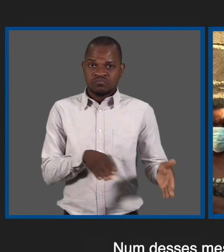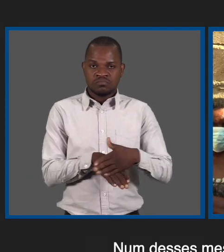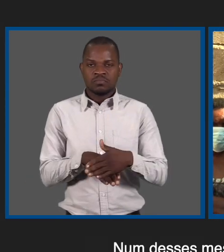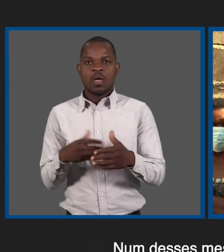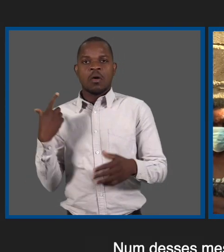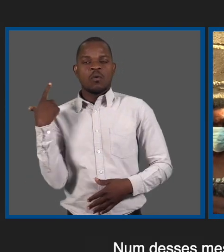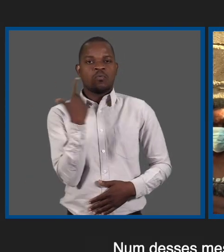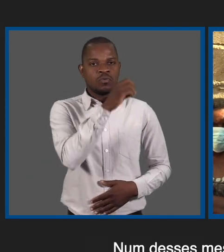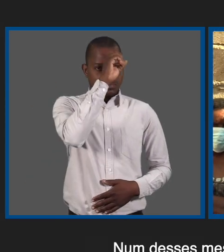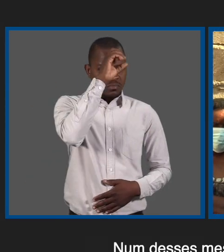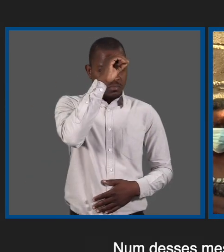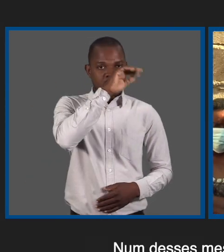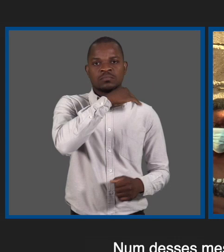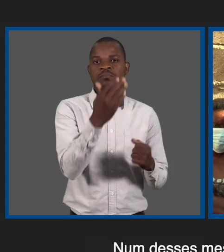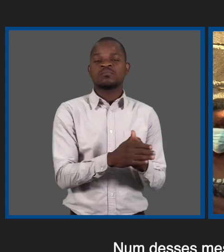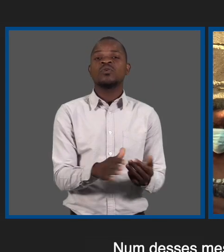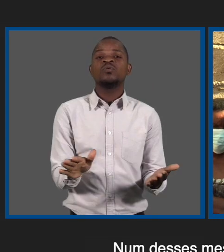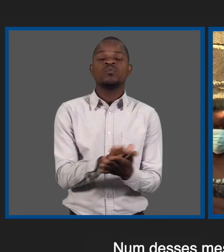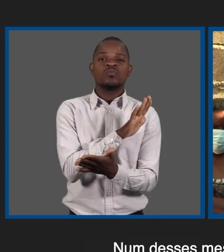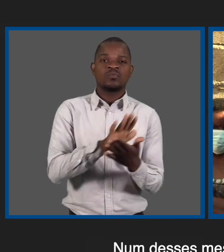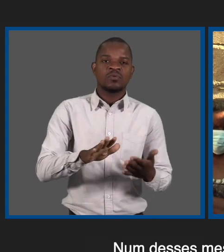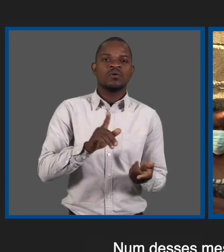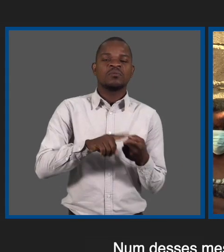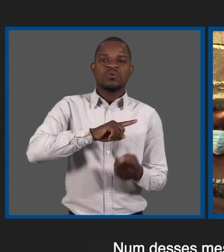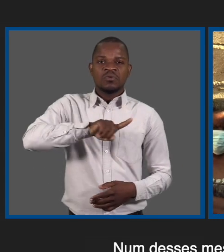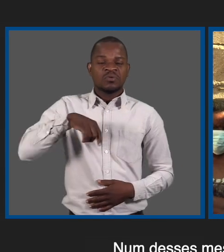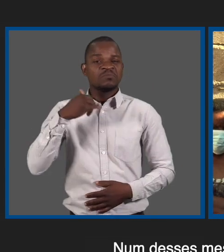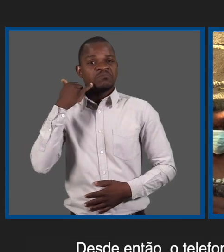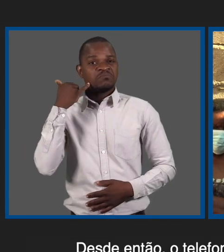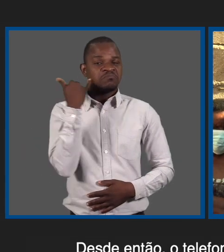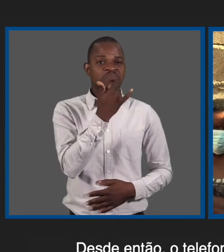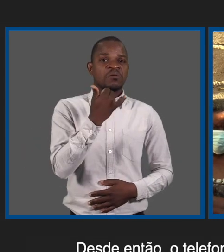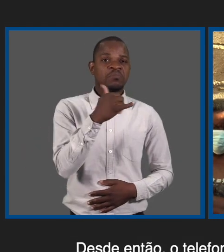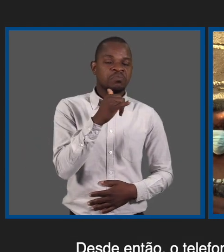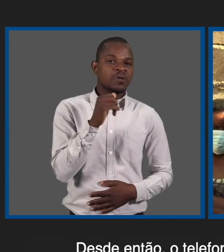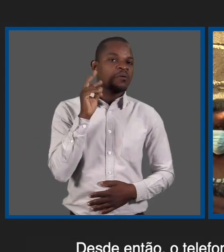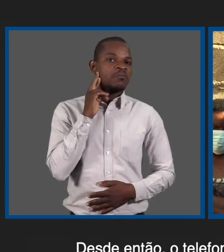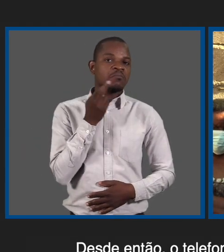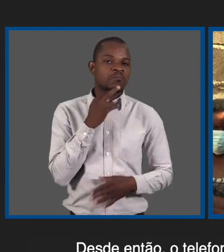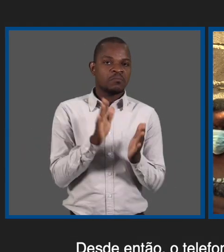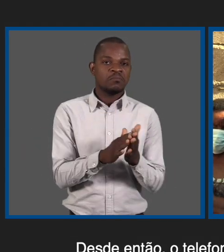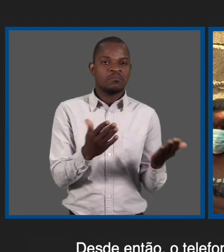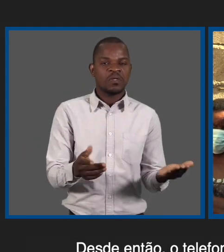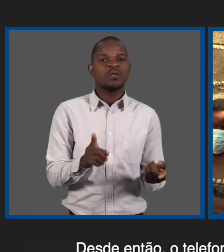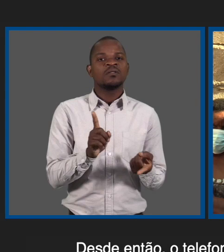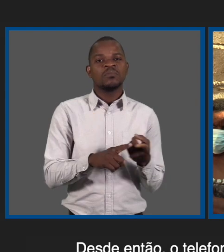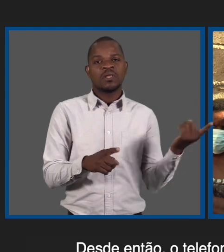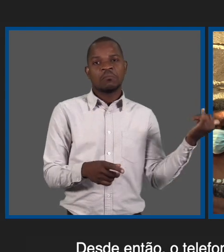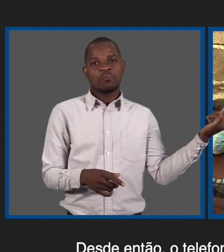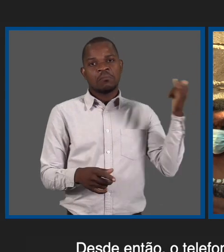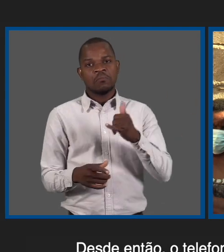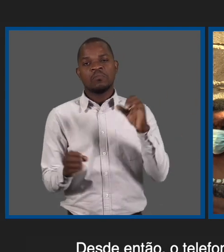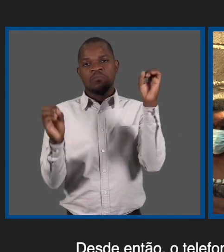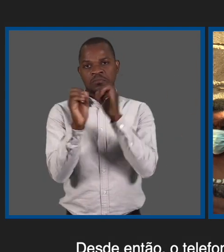e comprou capulanas, levou para a África do Sul, não regressou mais. Desde lá, o telefone dela não